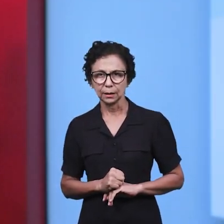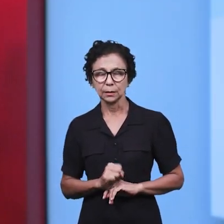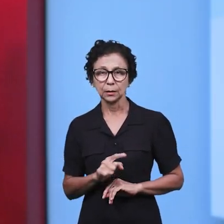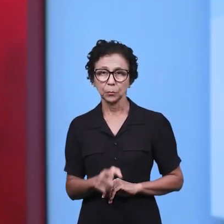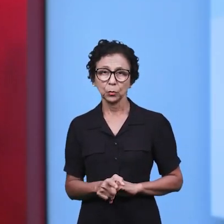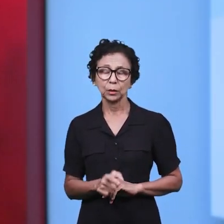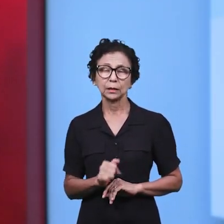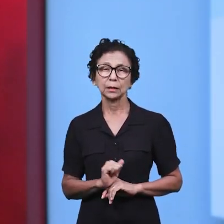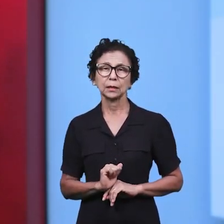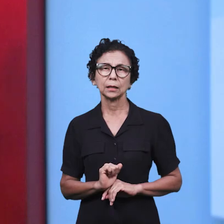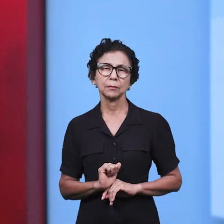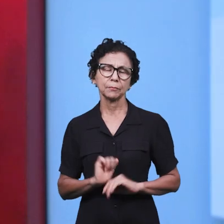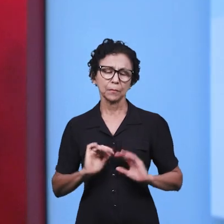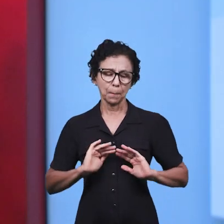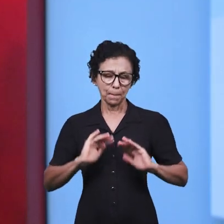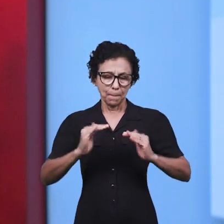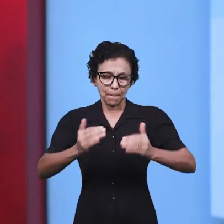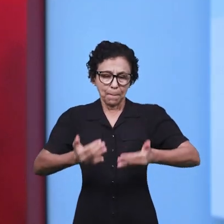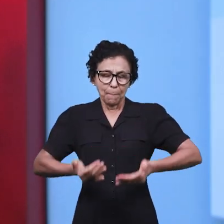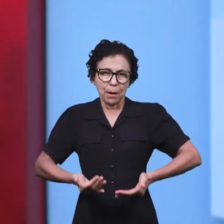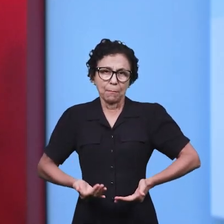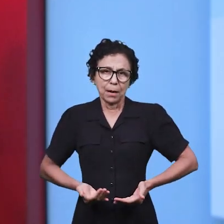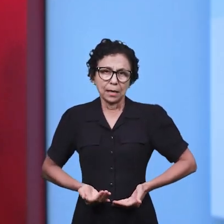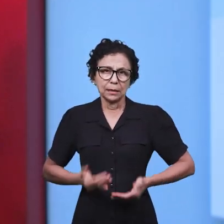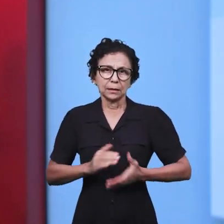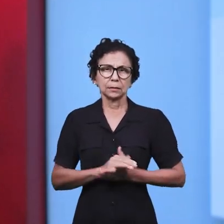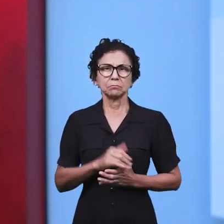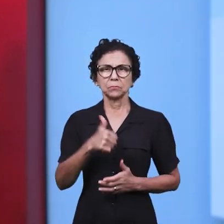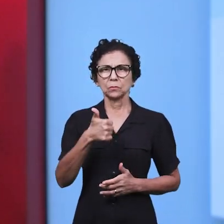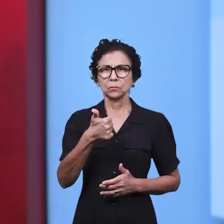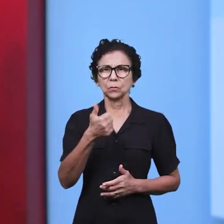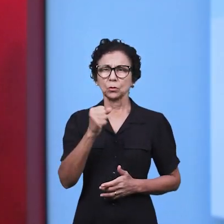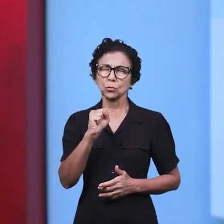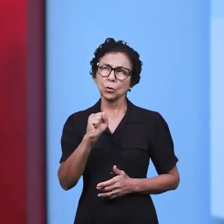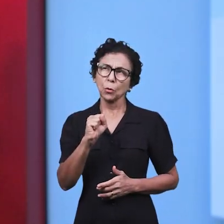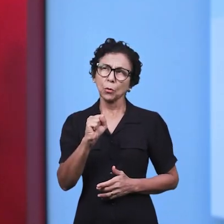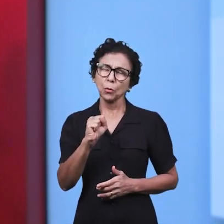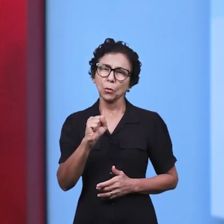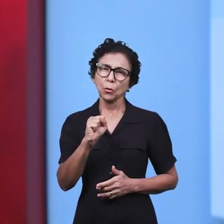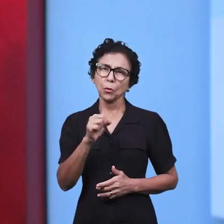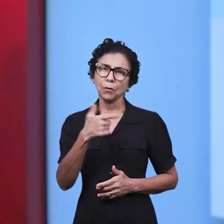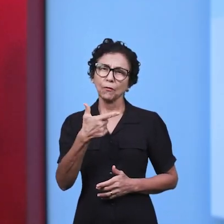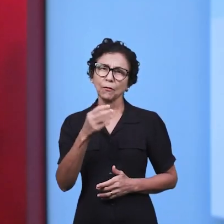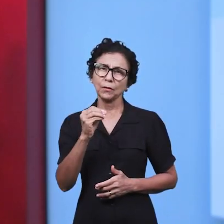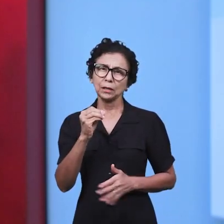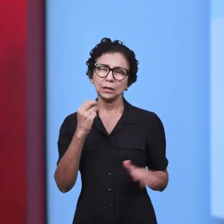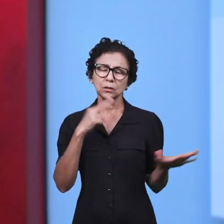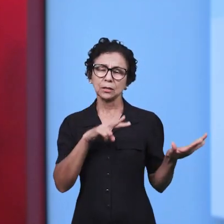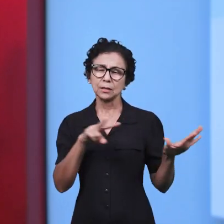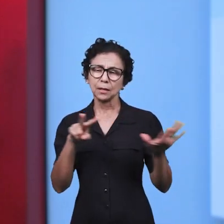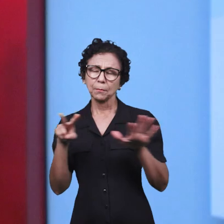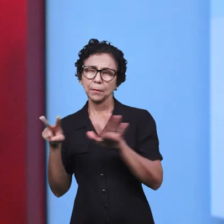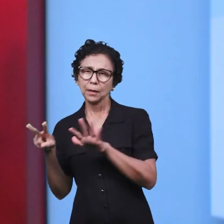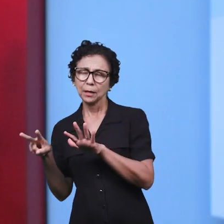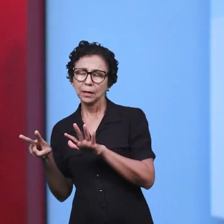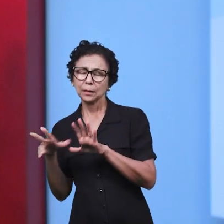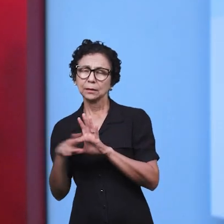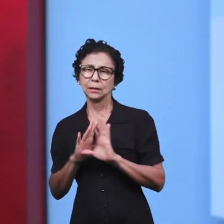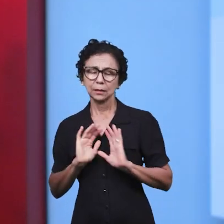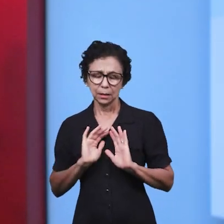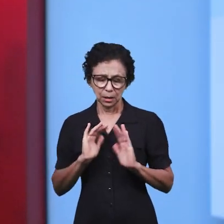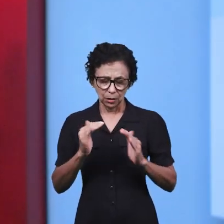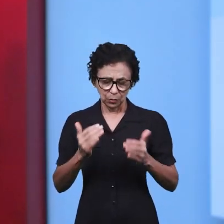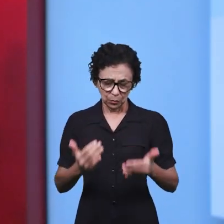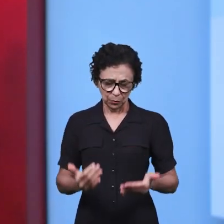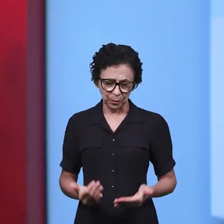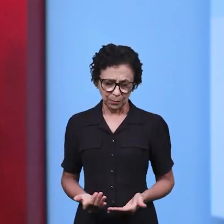ouvir entre 18 e 20 semanas. Vamos pensar aí no 5º mês de gestação. Então a mãe está frequentando o ambiente da igreja,